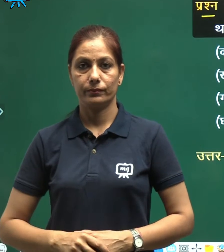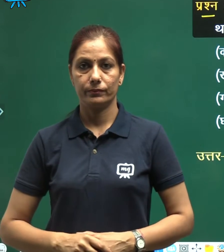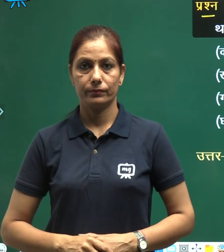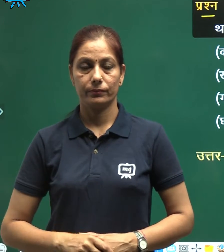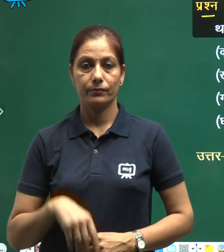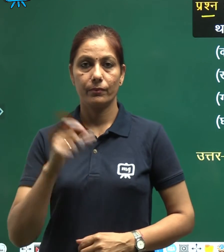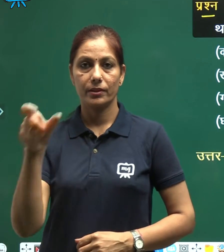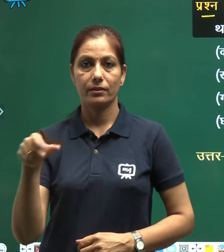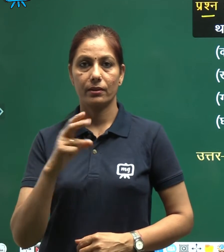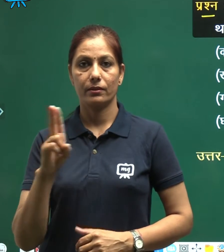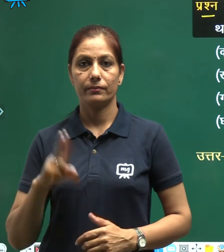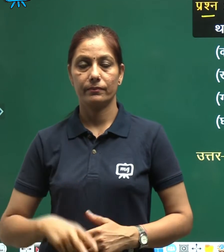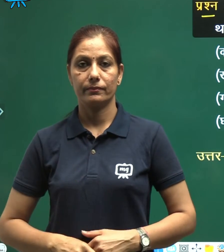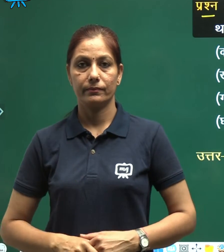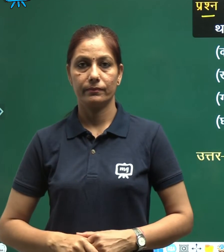प्रेमचंद का